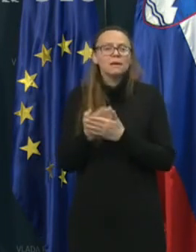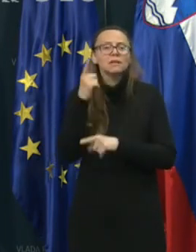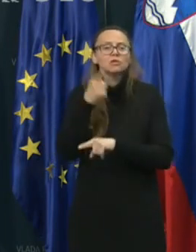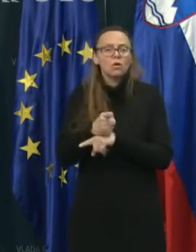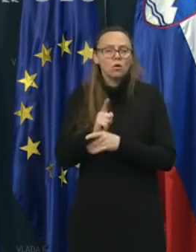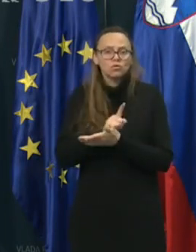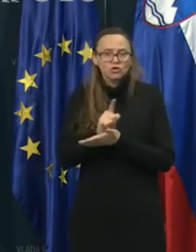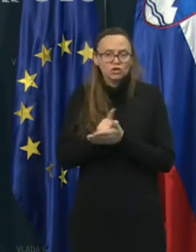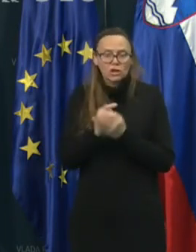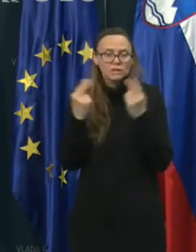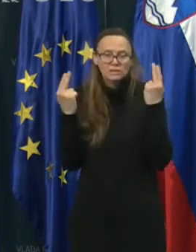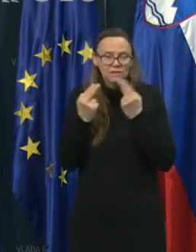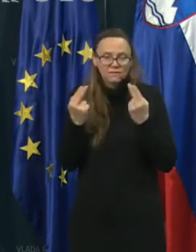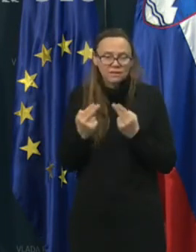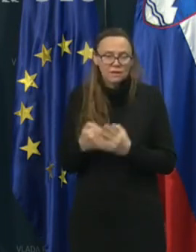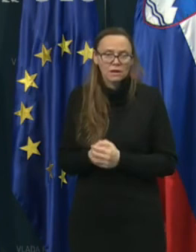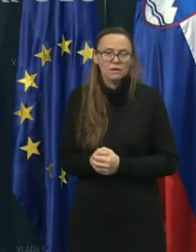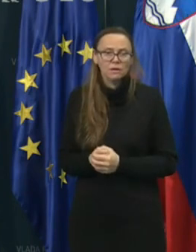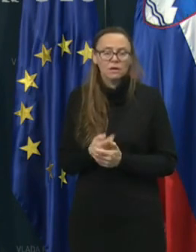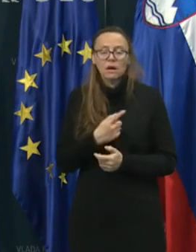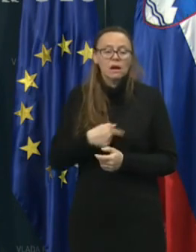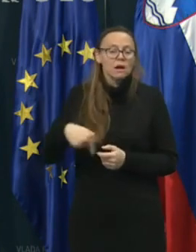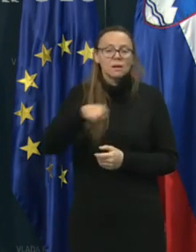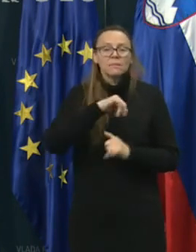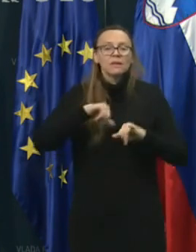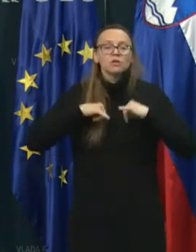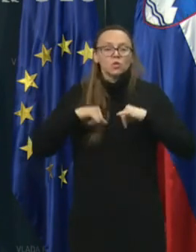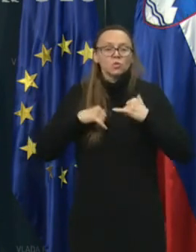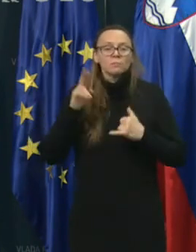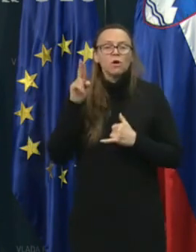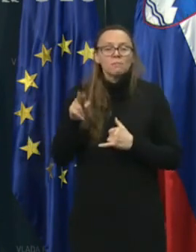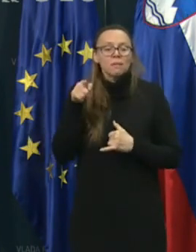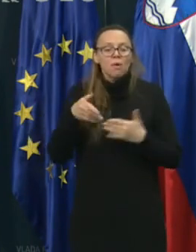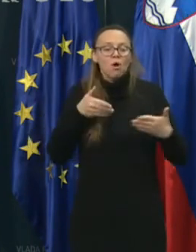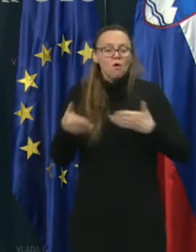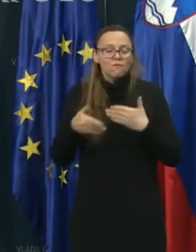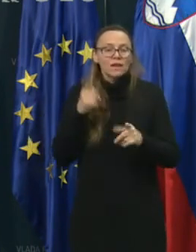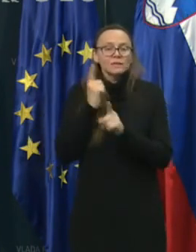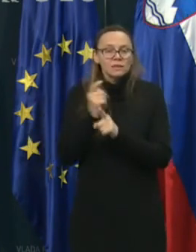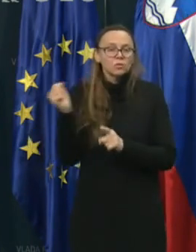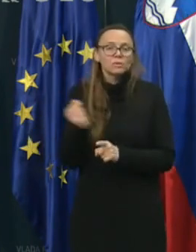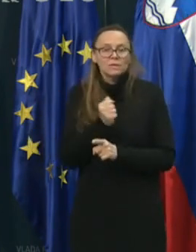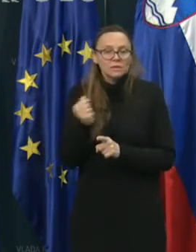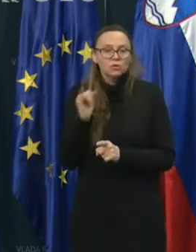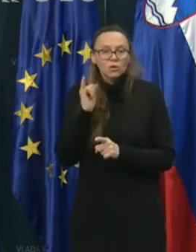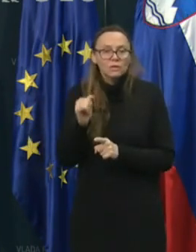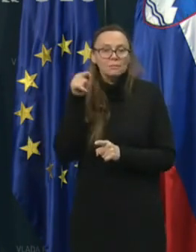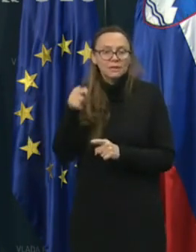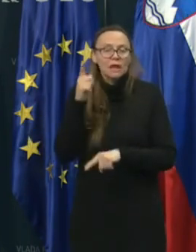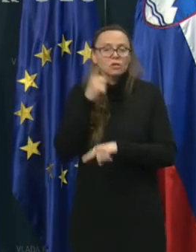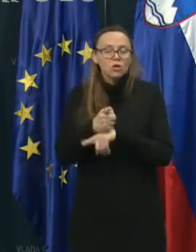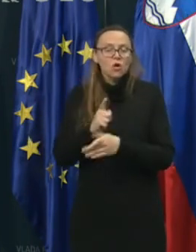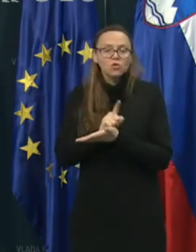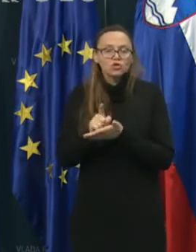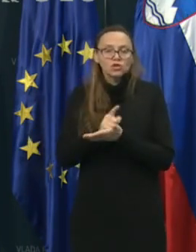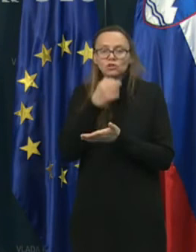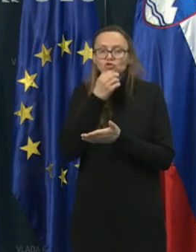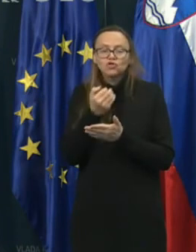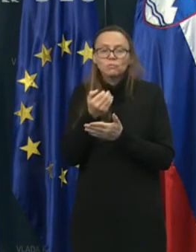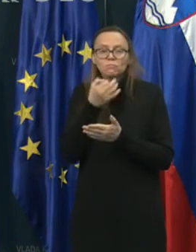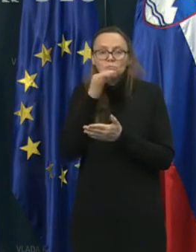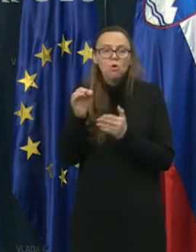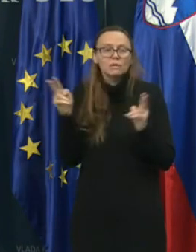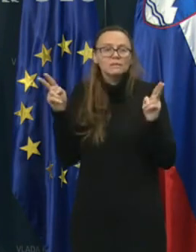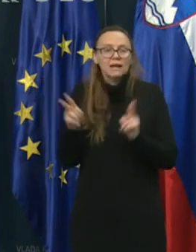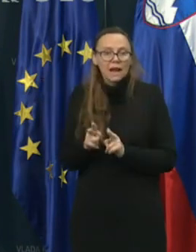čas. Seveda, mi se trudimo in imamo te konference tudi zato, da bi ta določen čas čim bolj